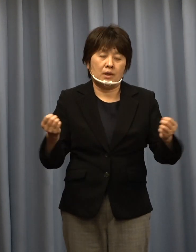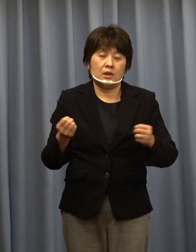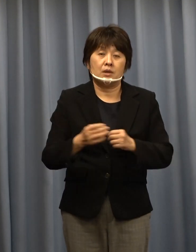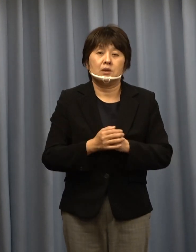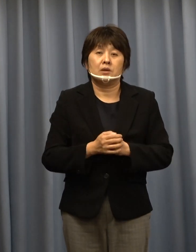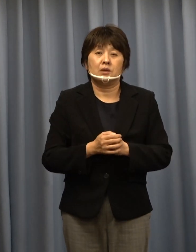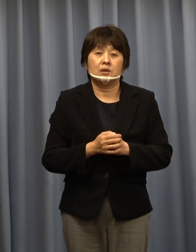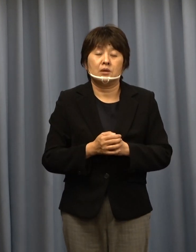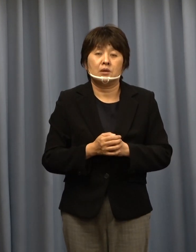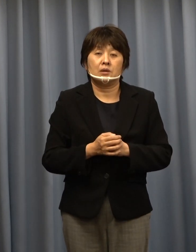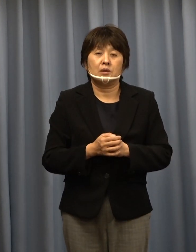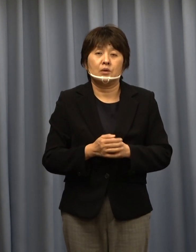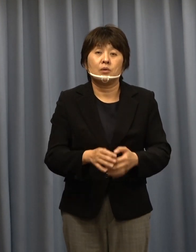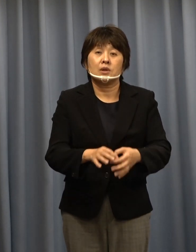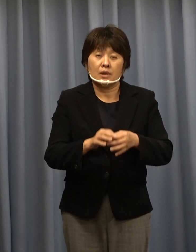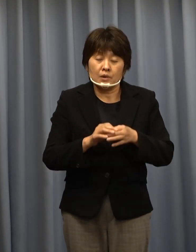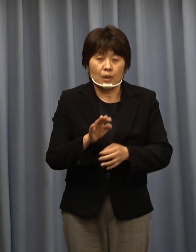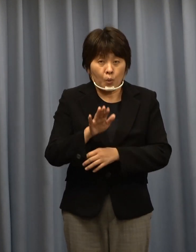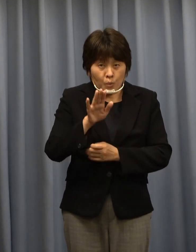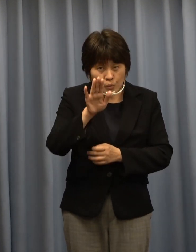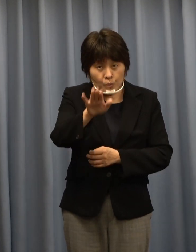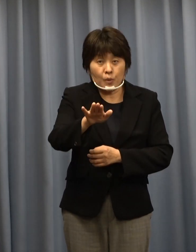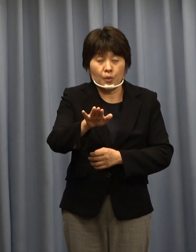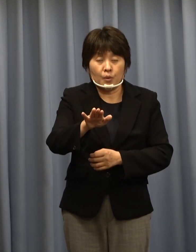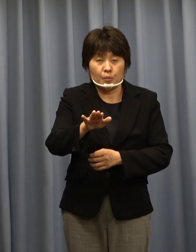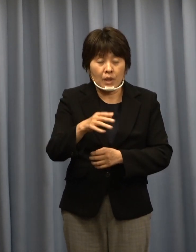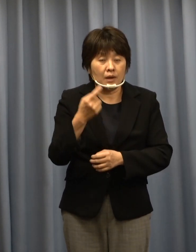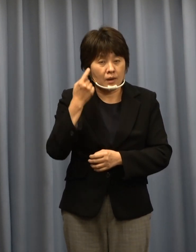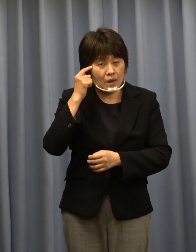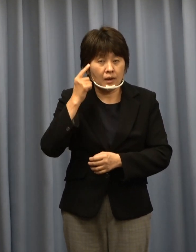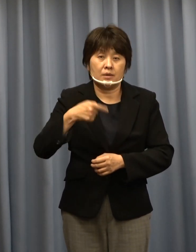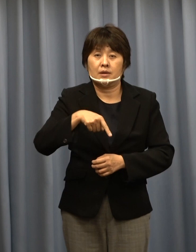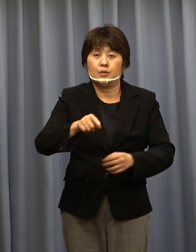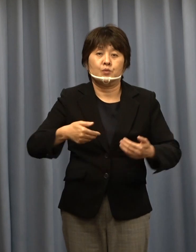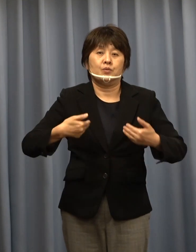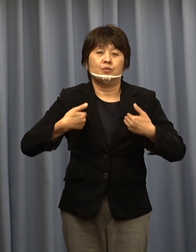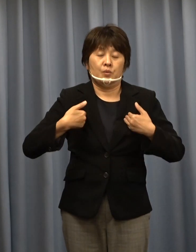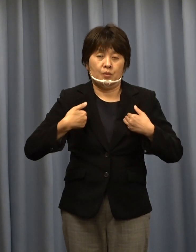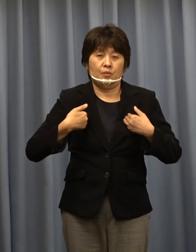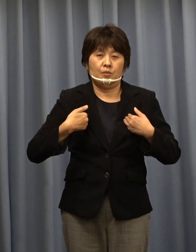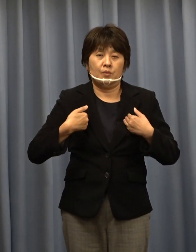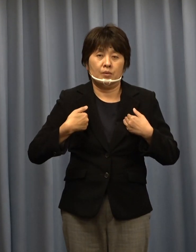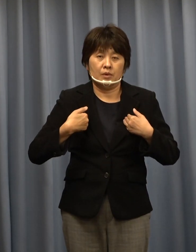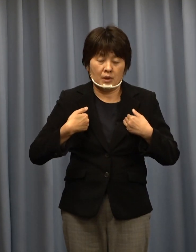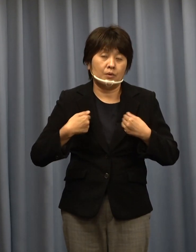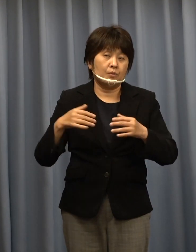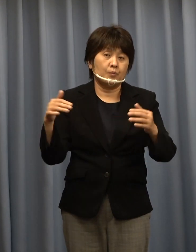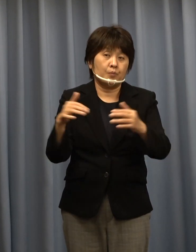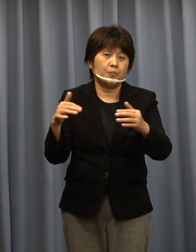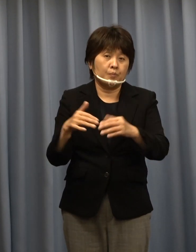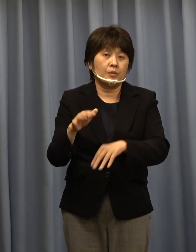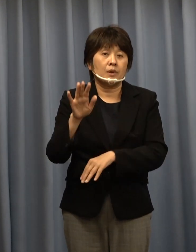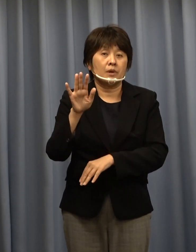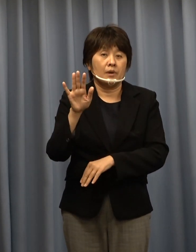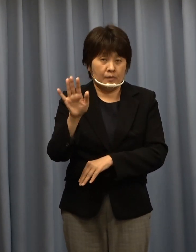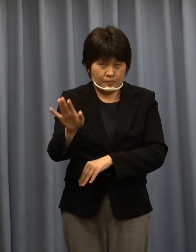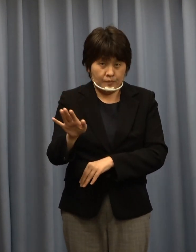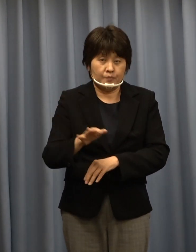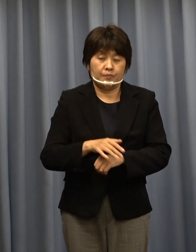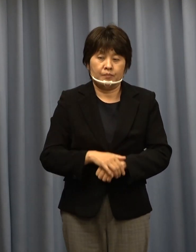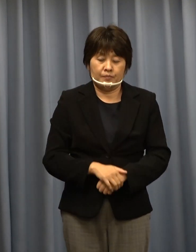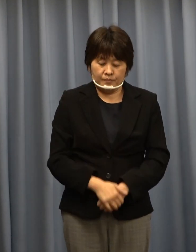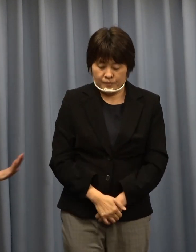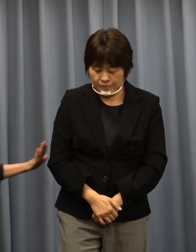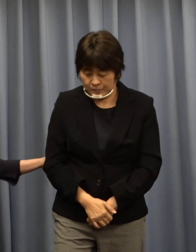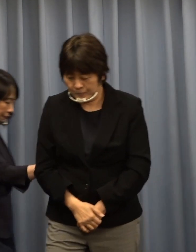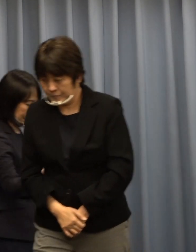から、これについては今後とも検討をしていくということが言われたところ